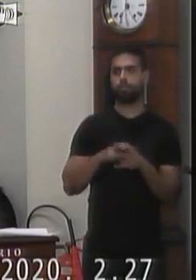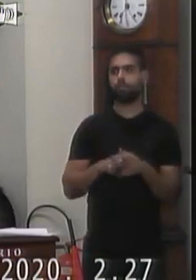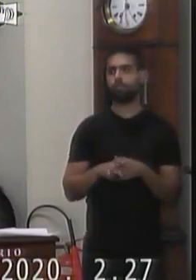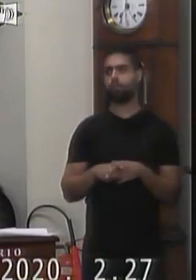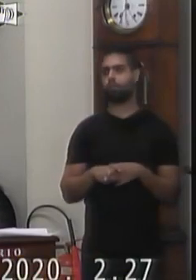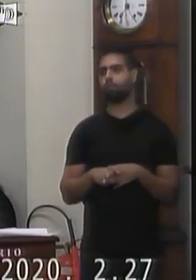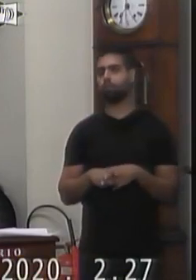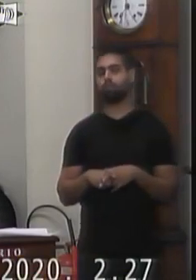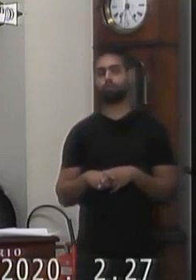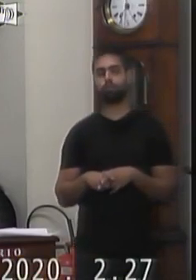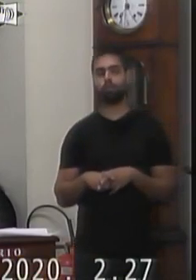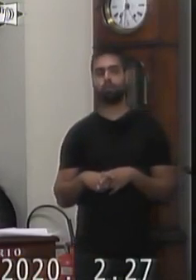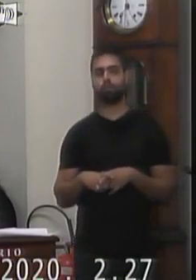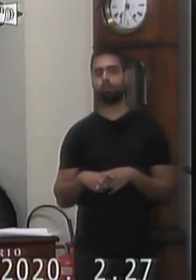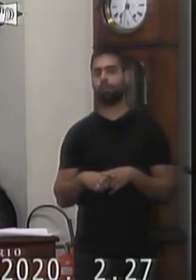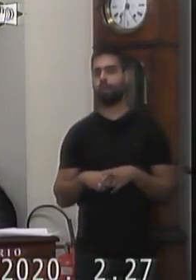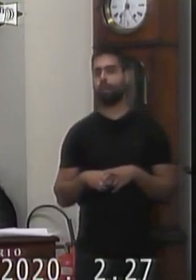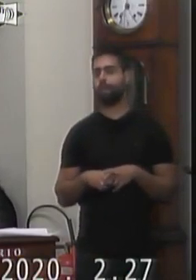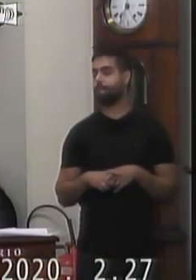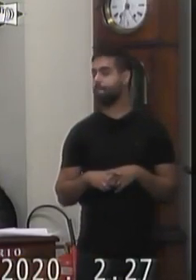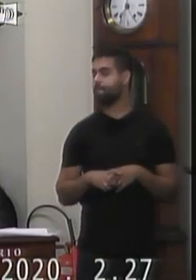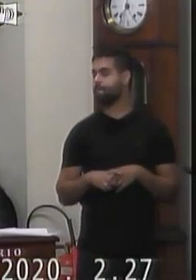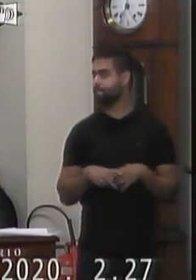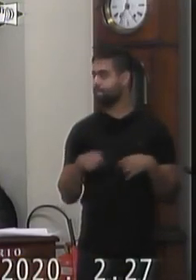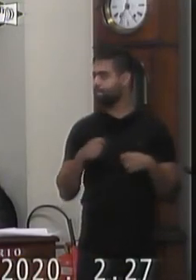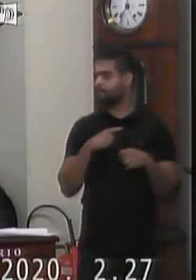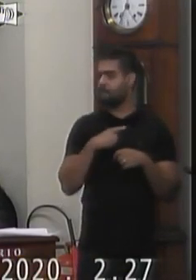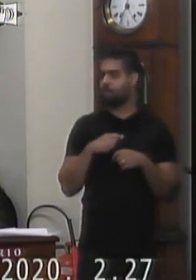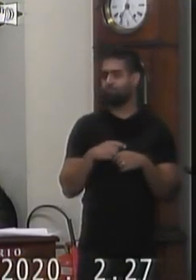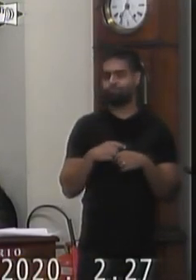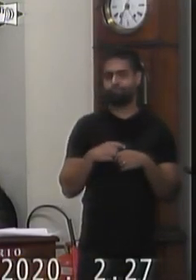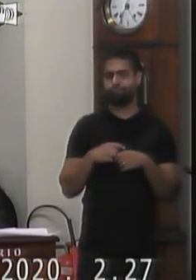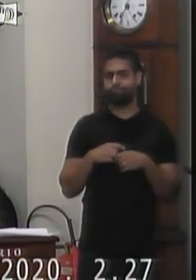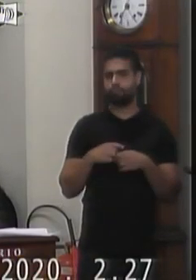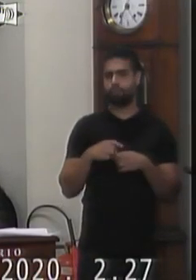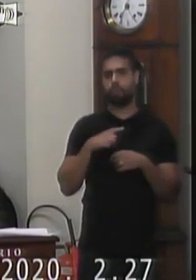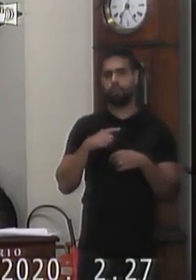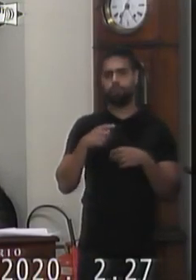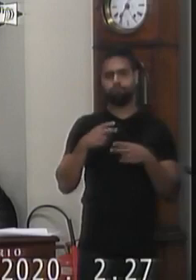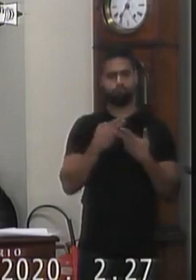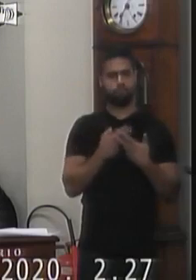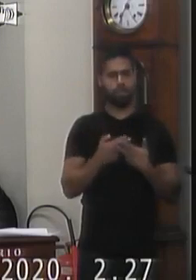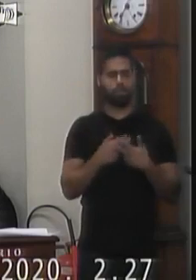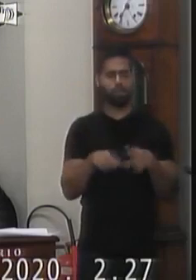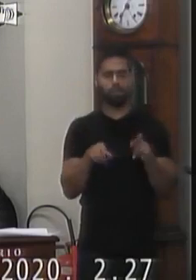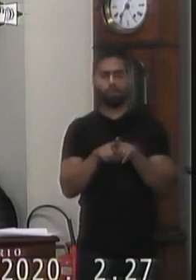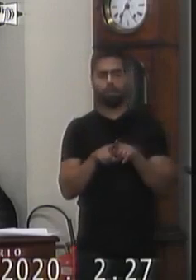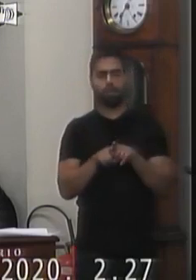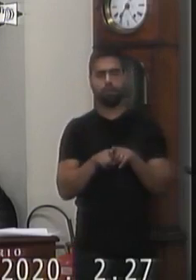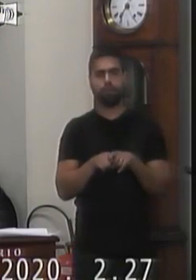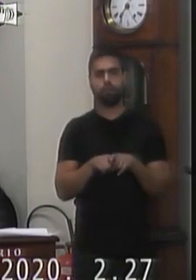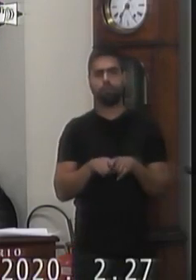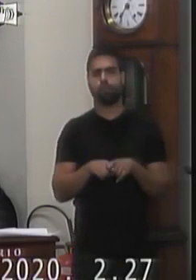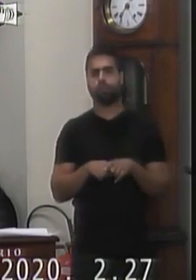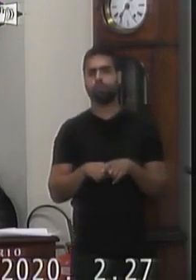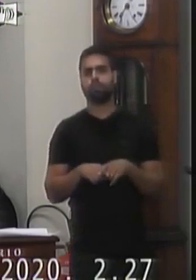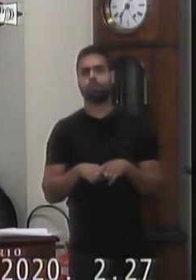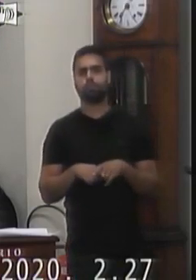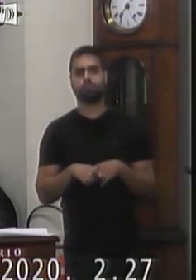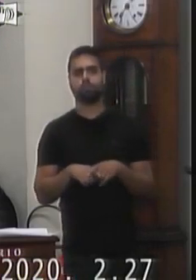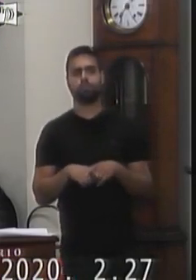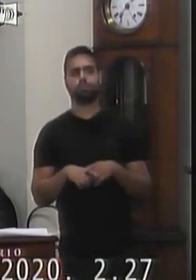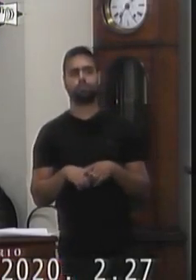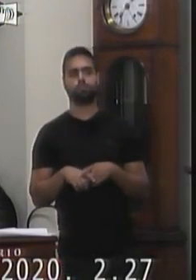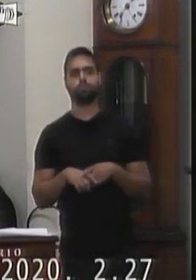com mais clareza e paciência. Então, não cabe aqui, como o senhor